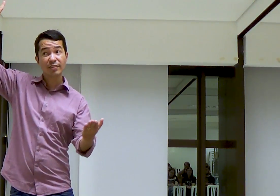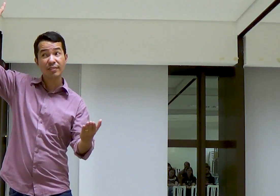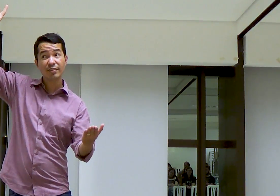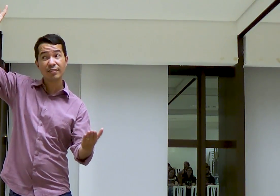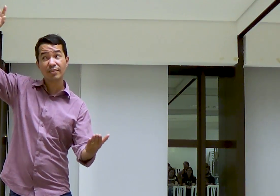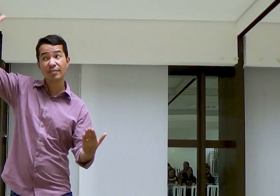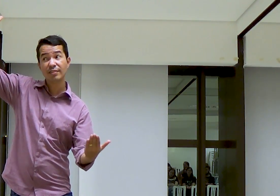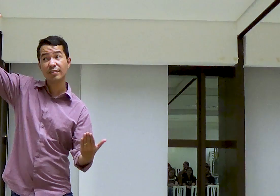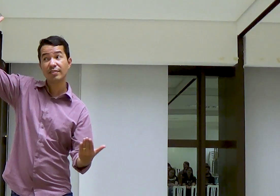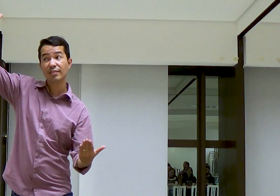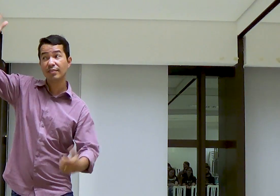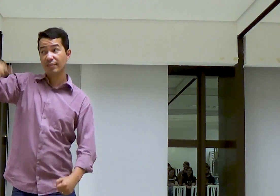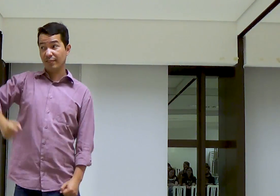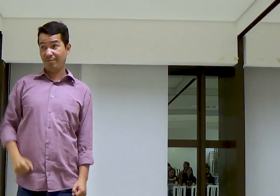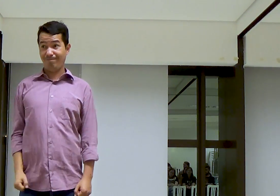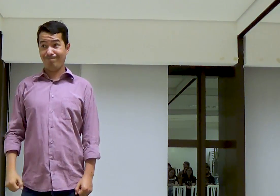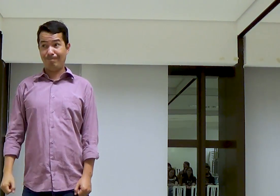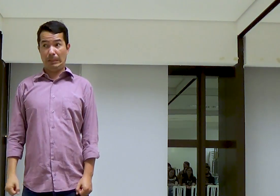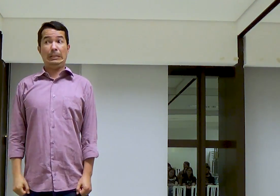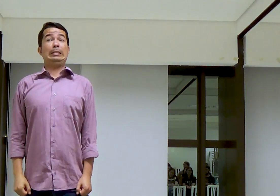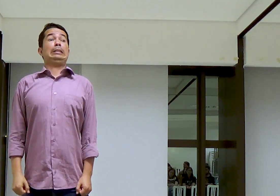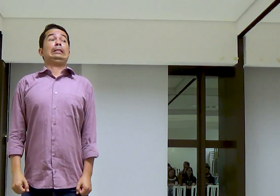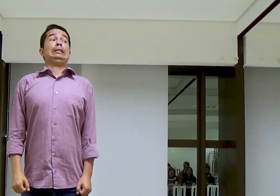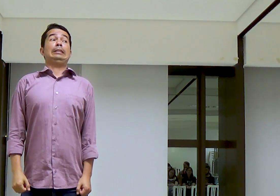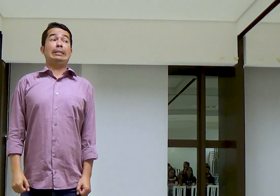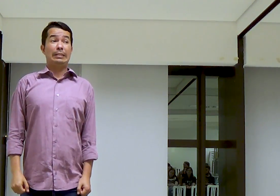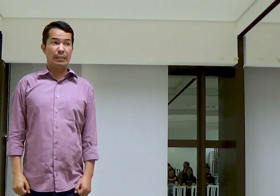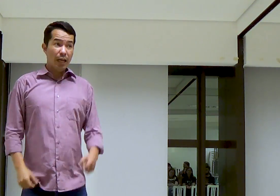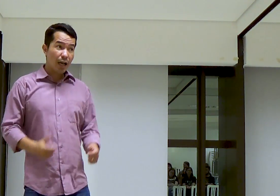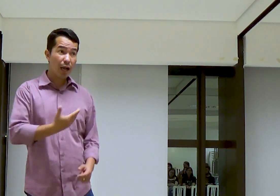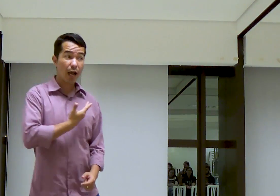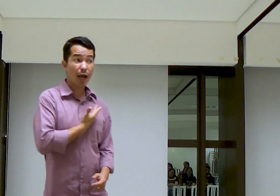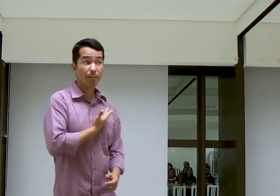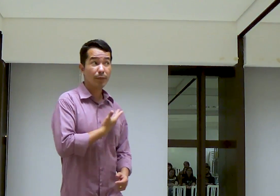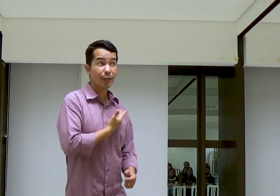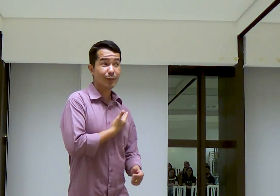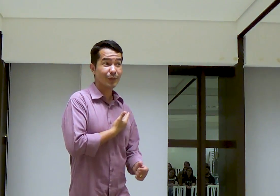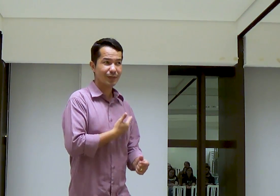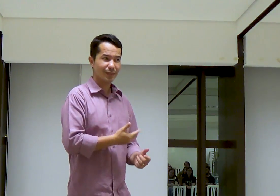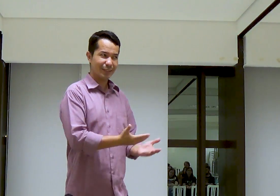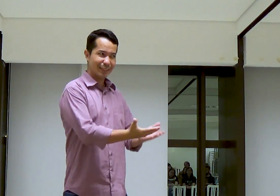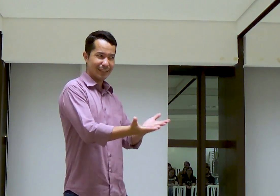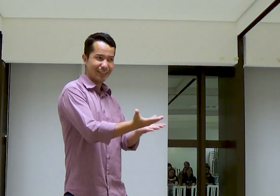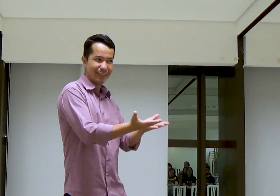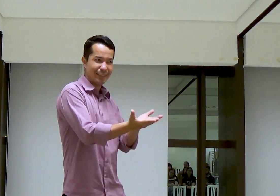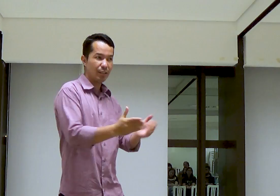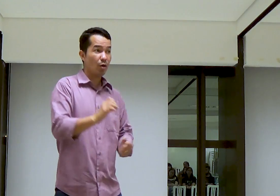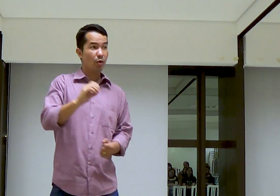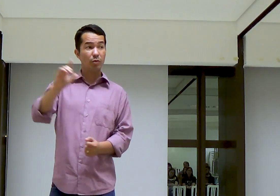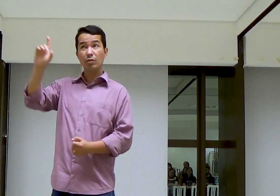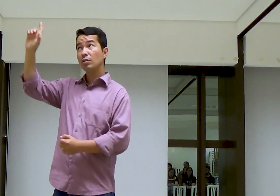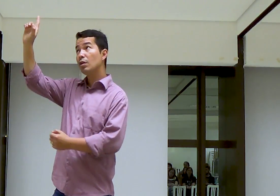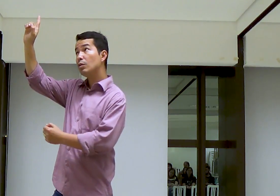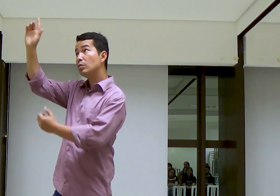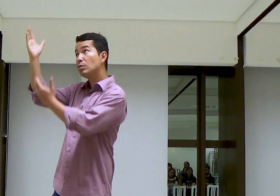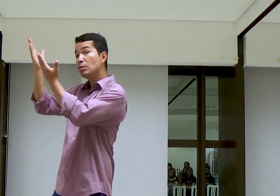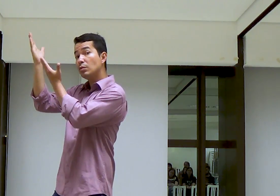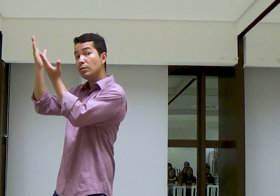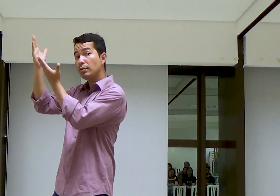que você quer agradar? Quem você quer agradar? Aos seus amigos quer agradar ou a Deus